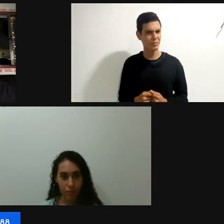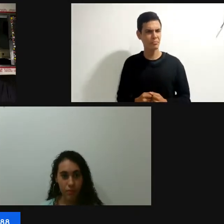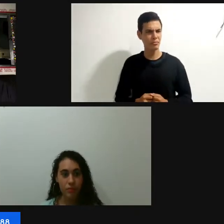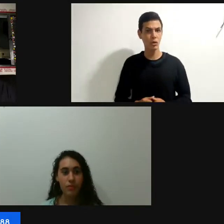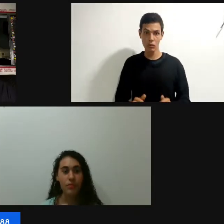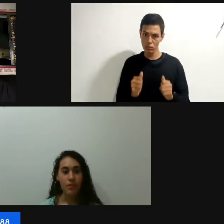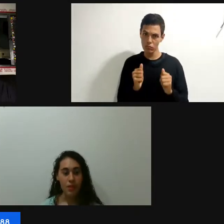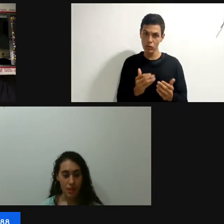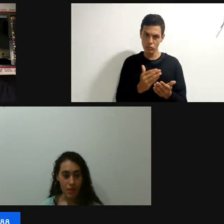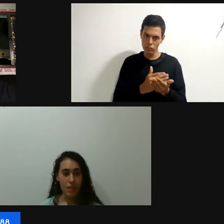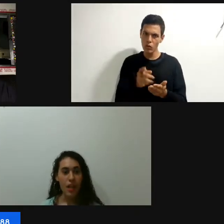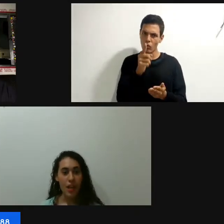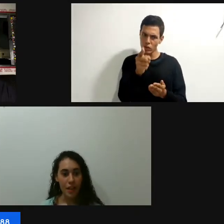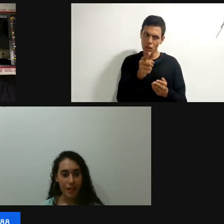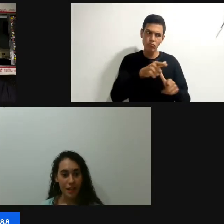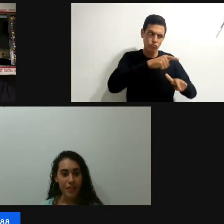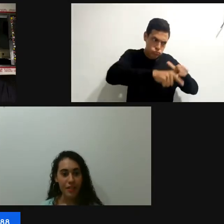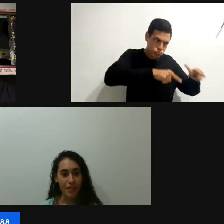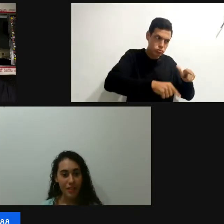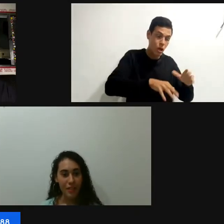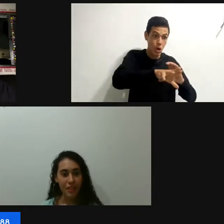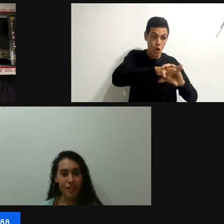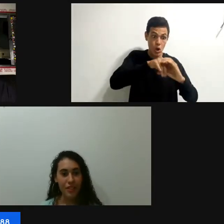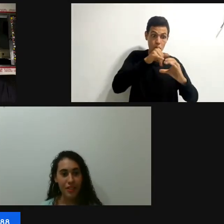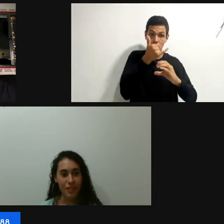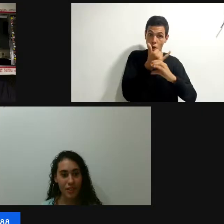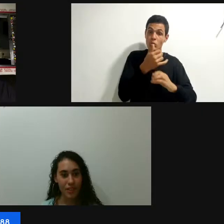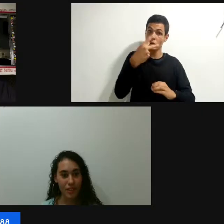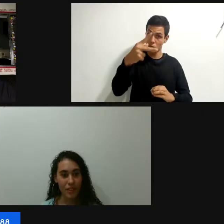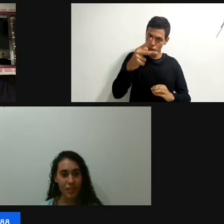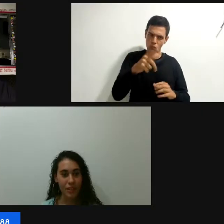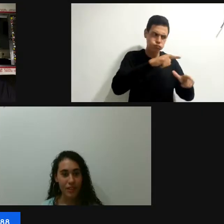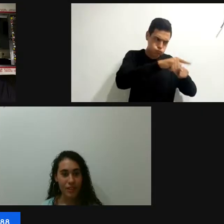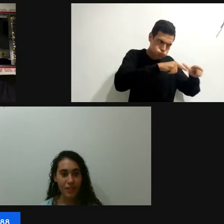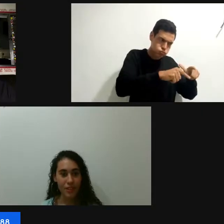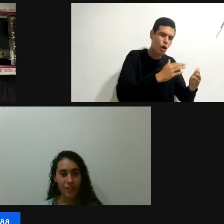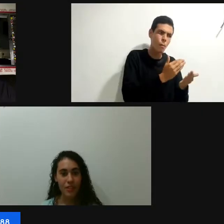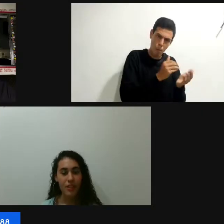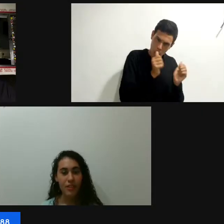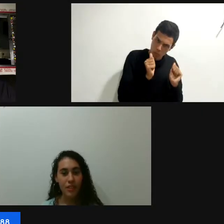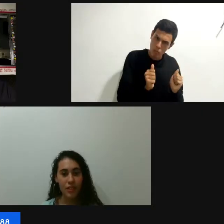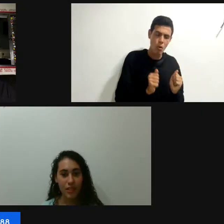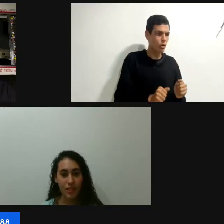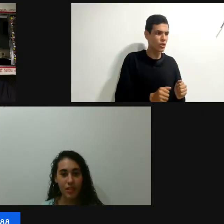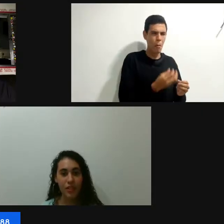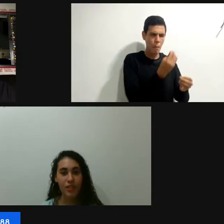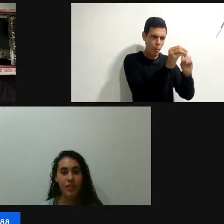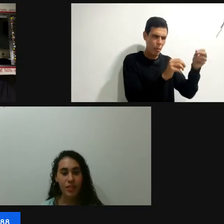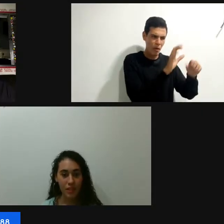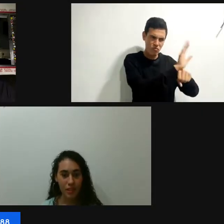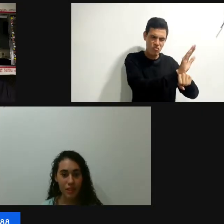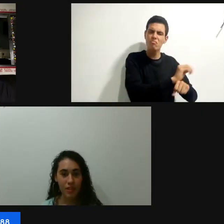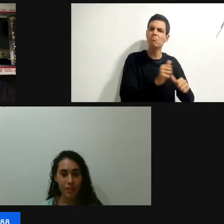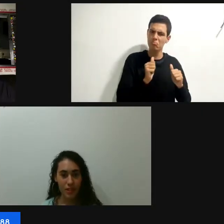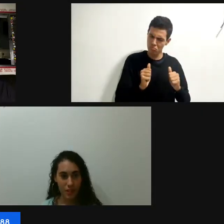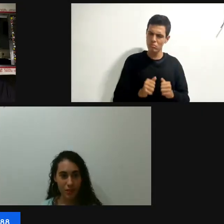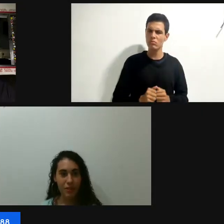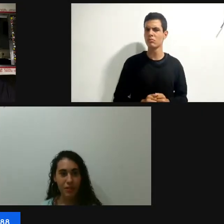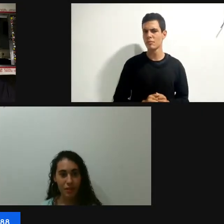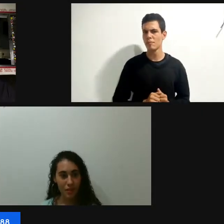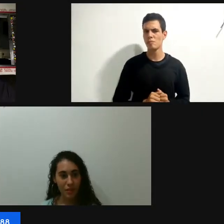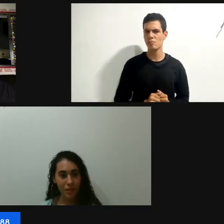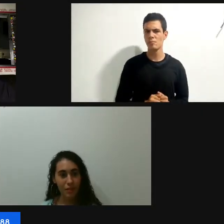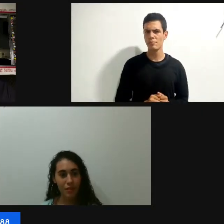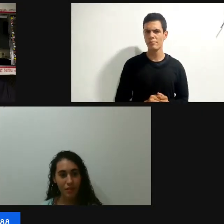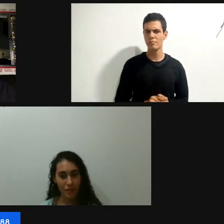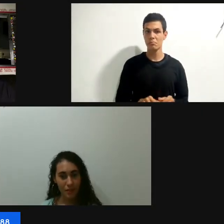canal. Aproveita que você está com uma coletividade grande já conhece o Carlos, que já conhece um pessoal, para estar fazendo live, para estar